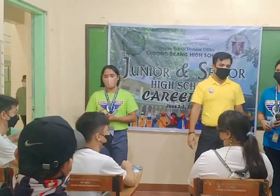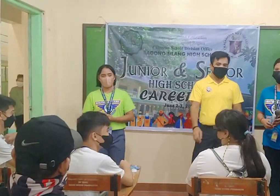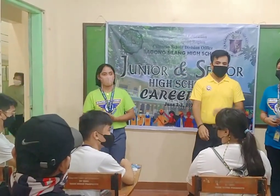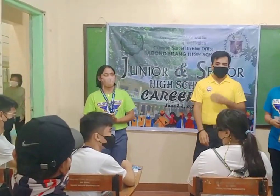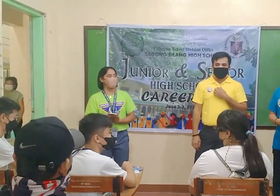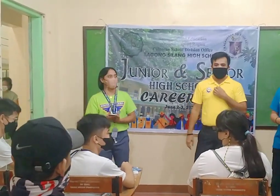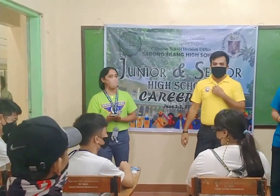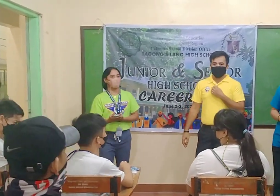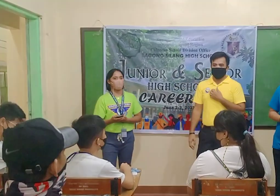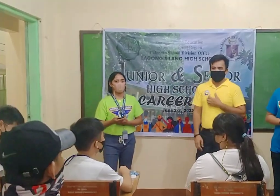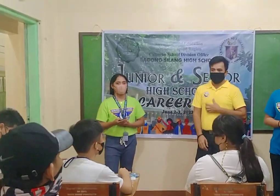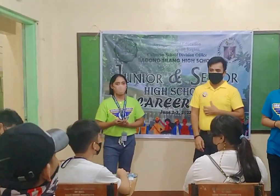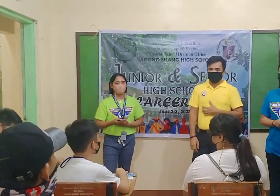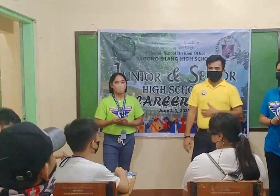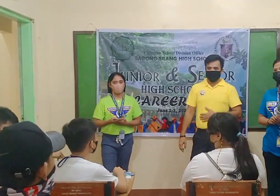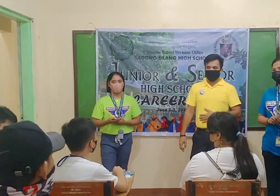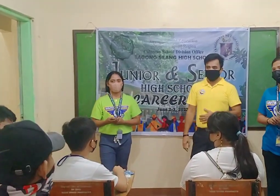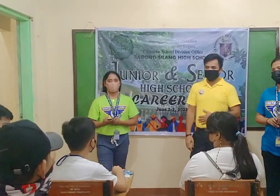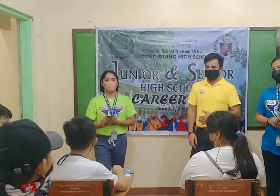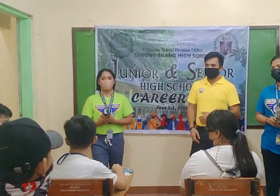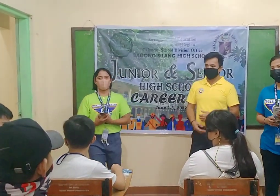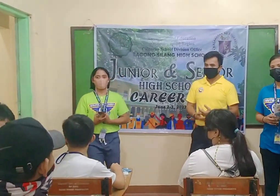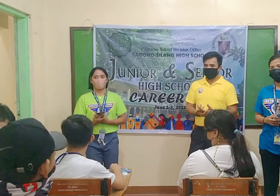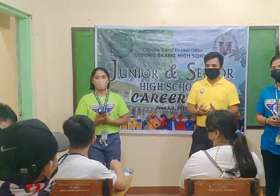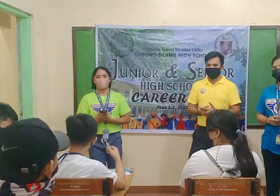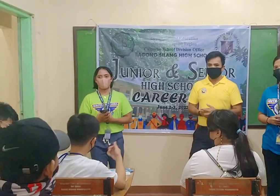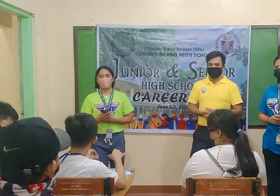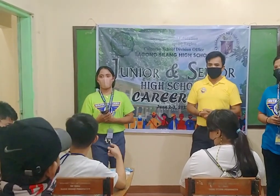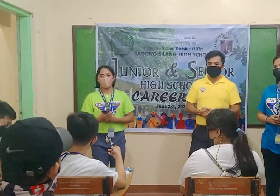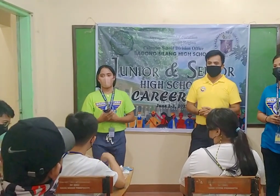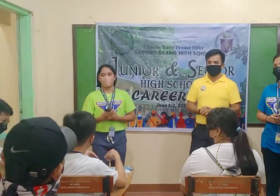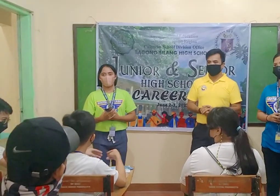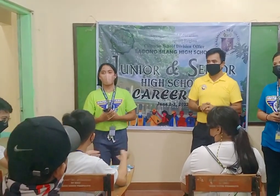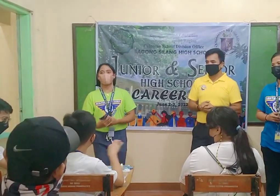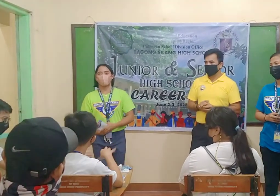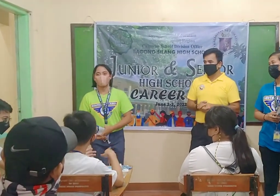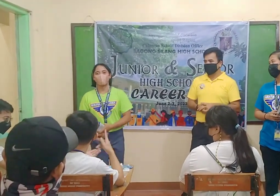Ikaw, Ayan, wala ka ng meron pa tanong po. din. Wala ka ng tanong din.